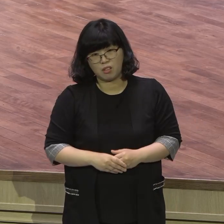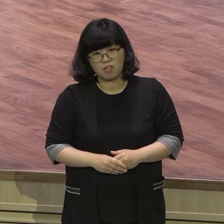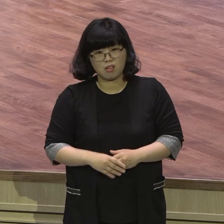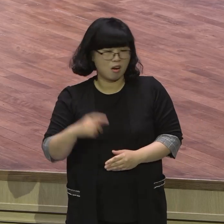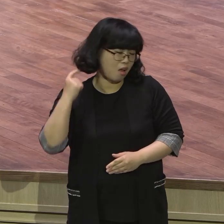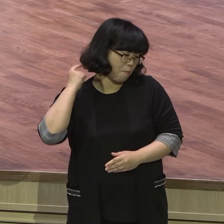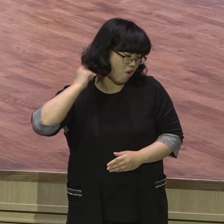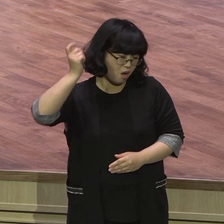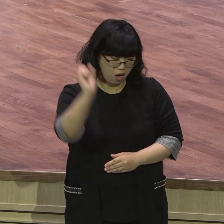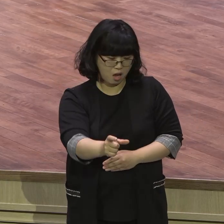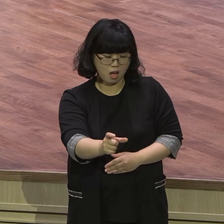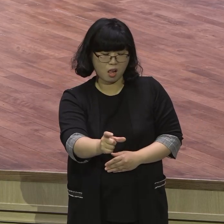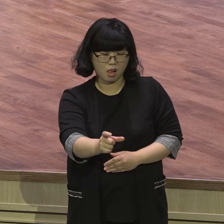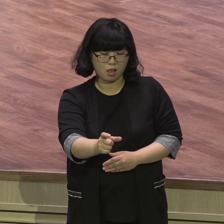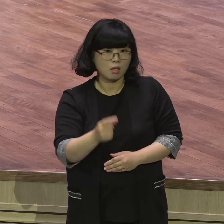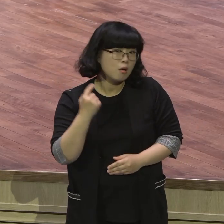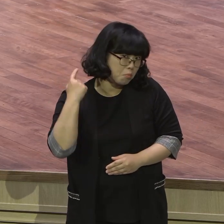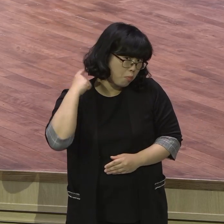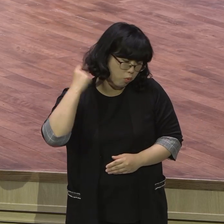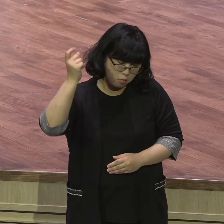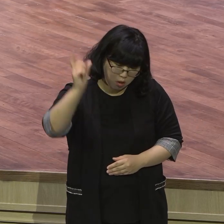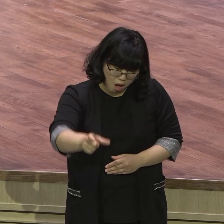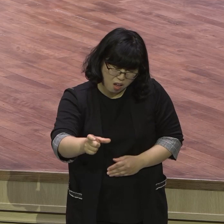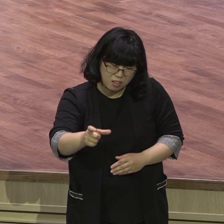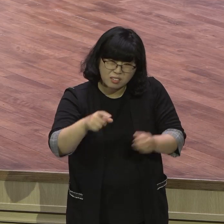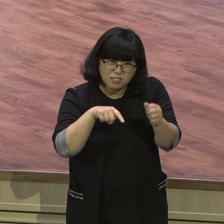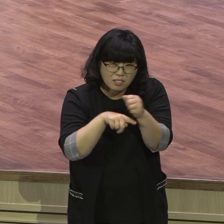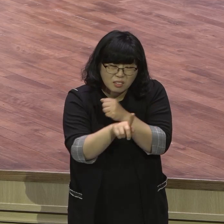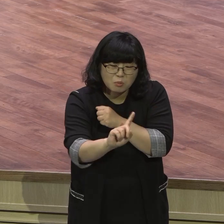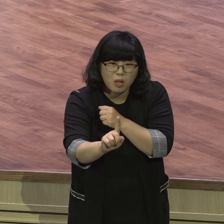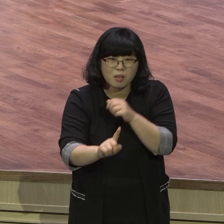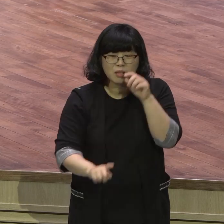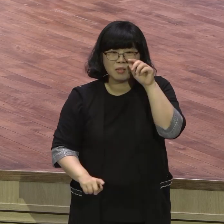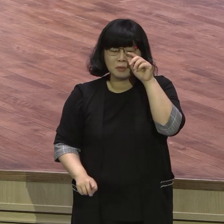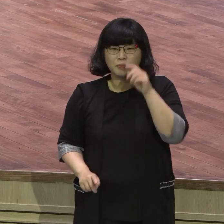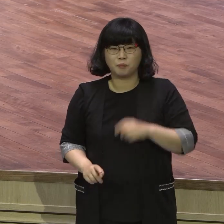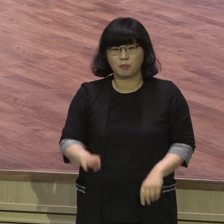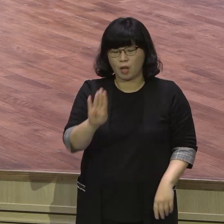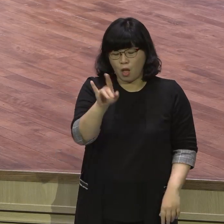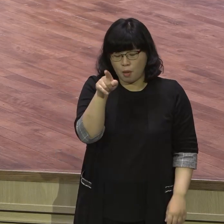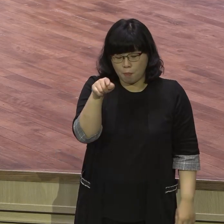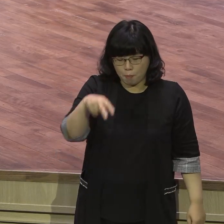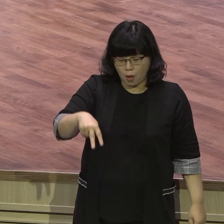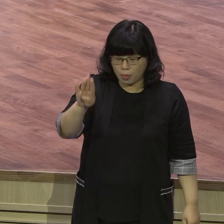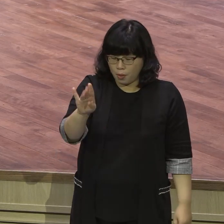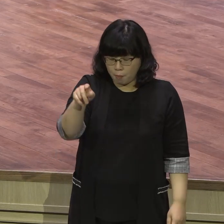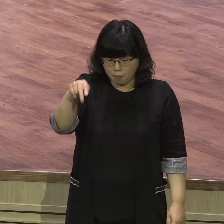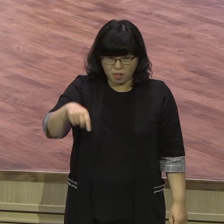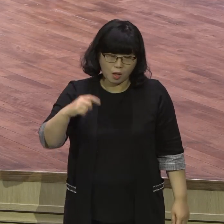그렇게 말씀하고 있습니다. 이 표현은 성경에 자주 언급됐습니다. 농부가 밧줄을